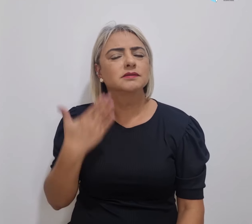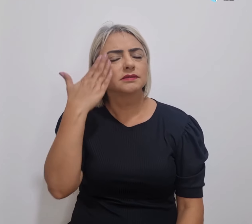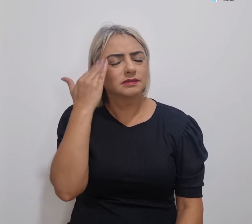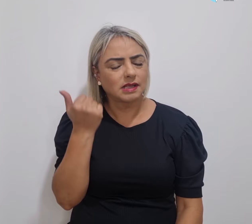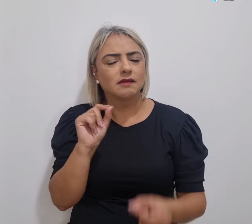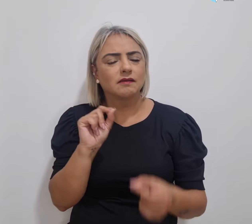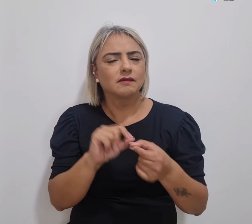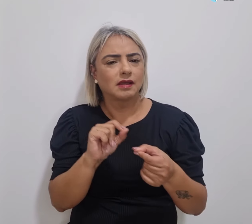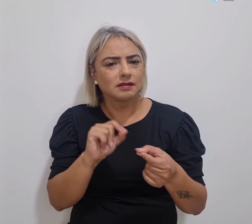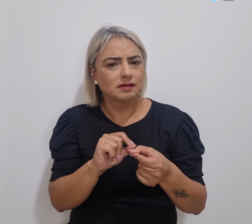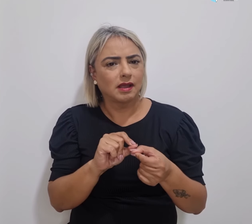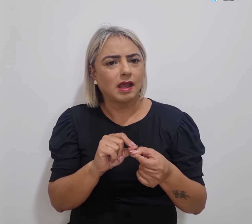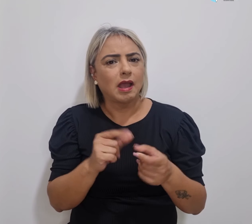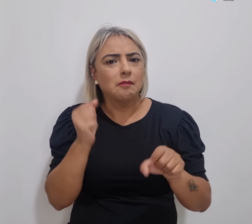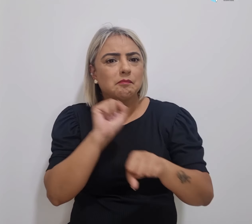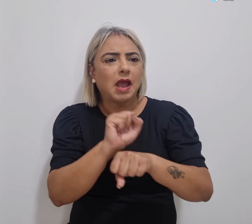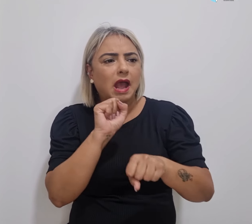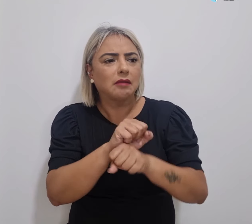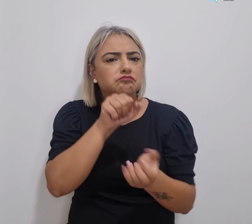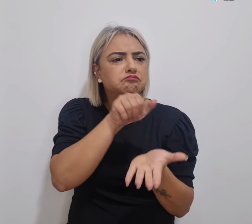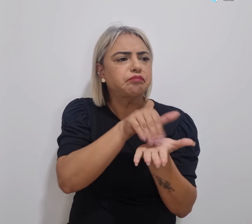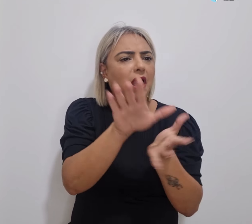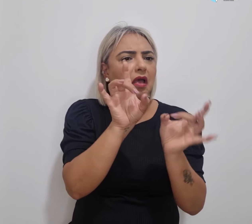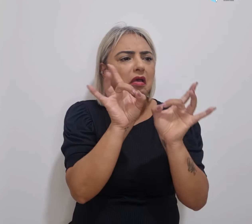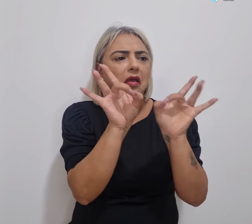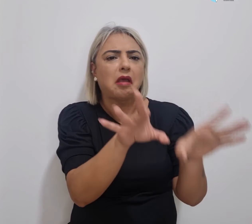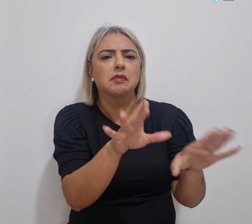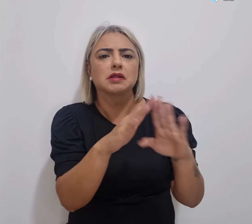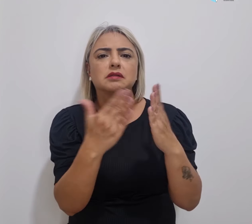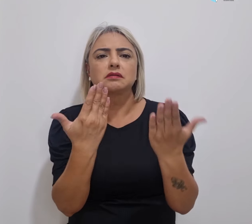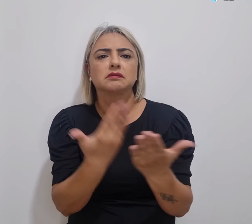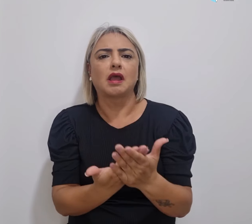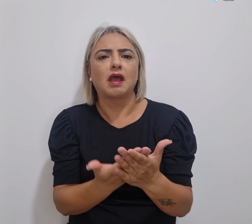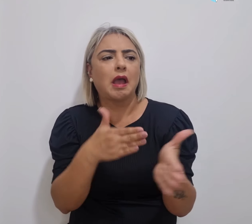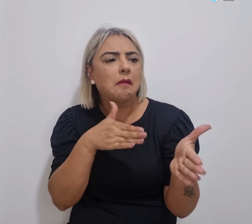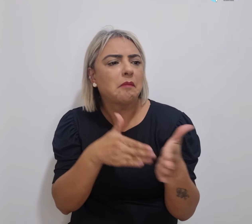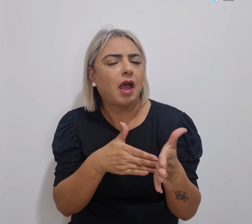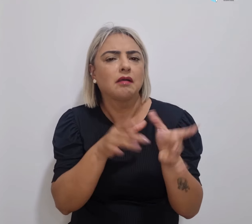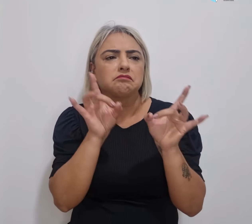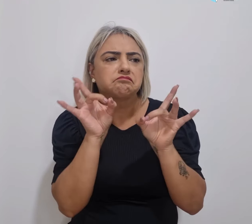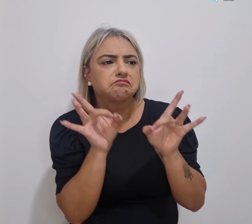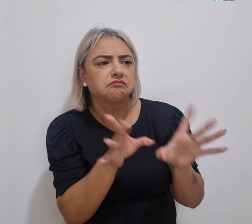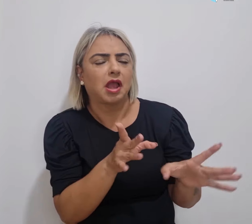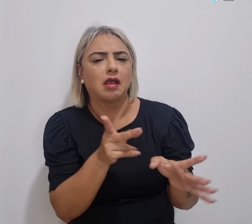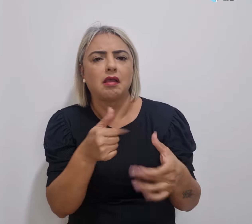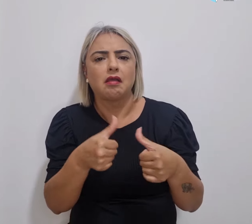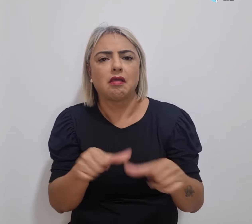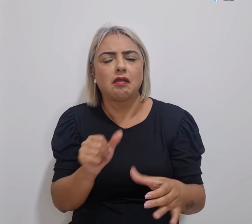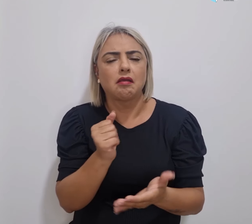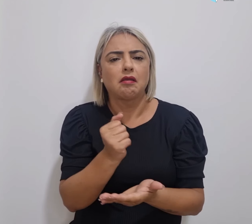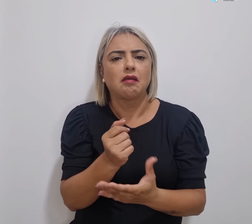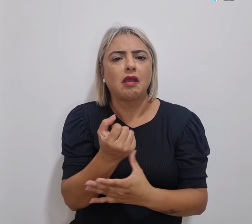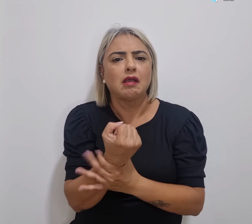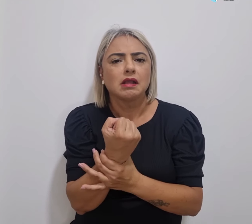barrar a evasão escolar, ou seja, a interrupção da permanência do trabalhador na escola.